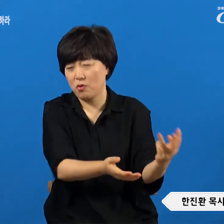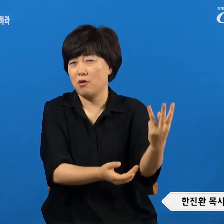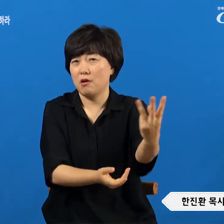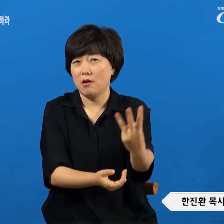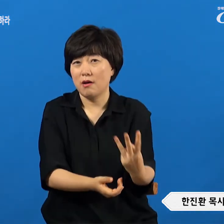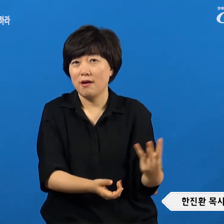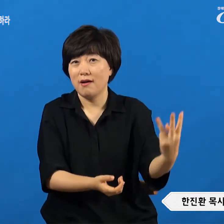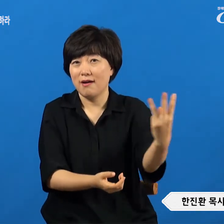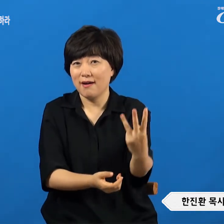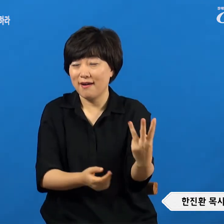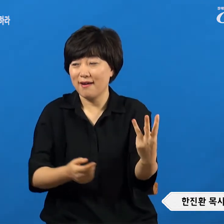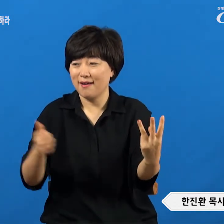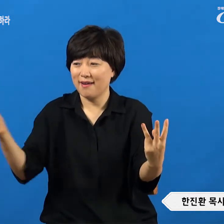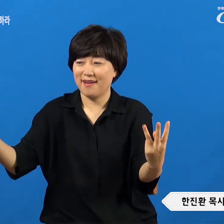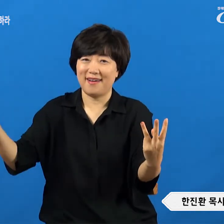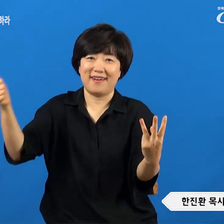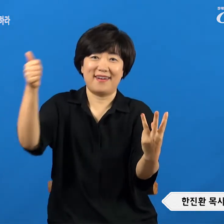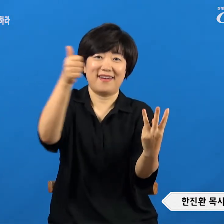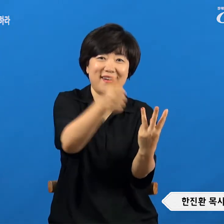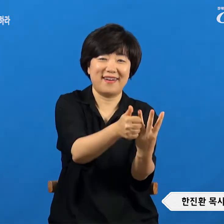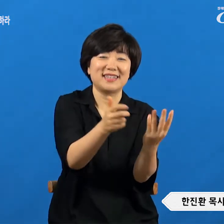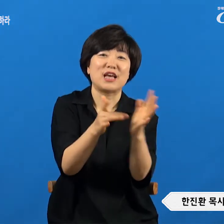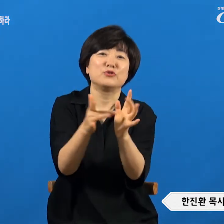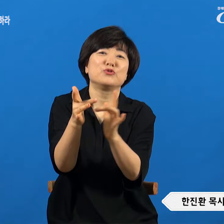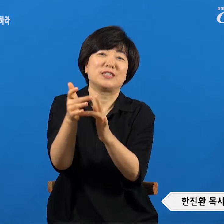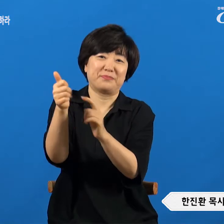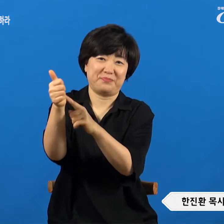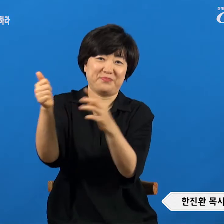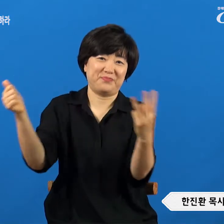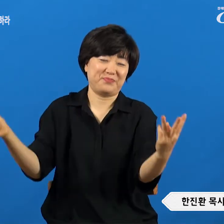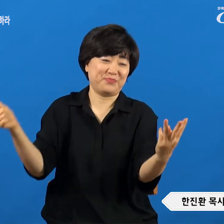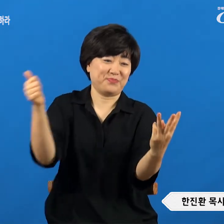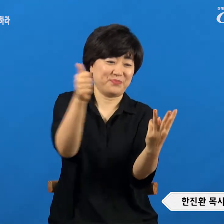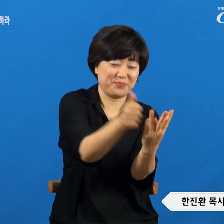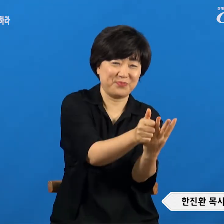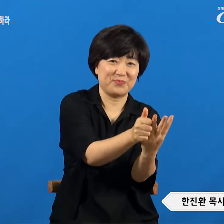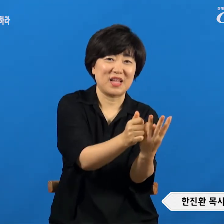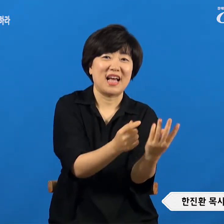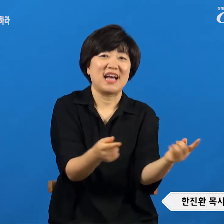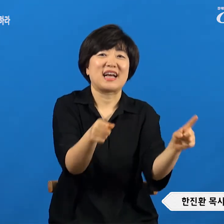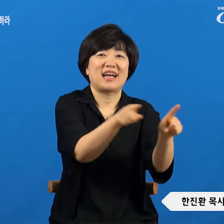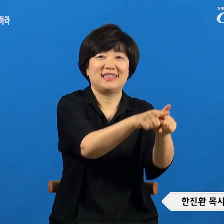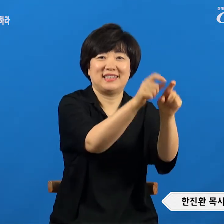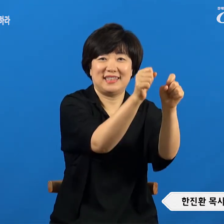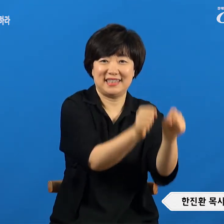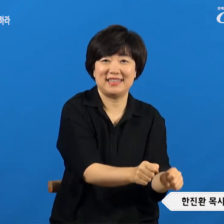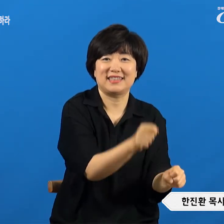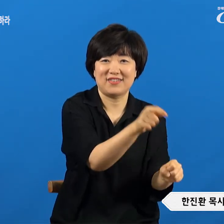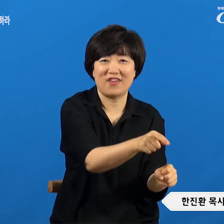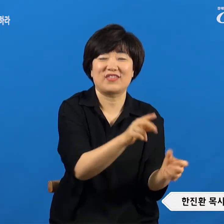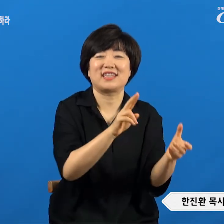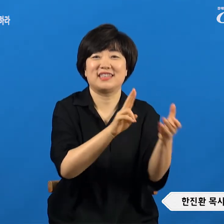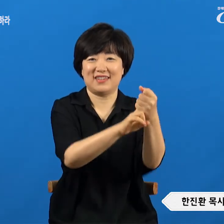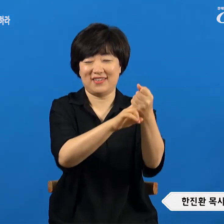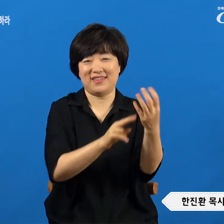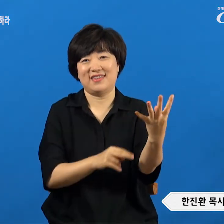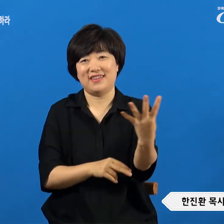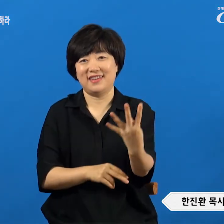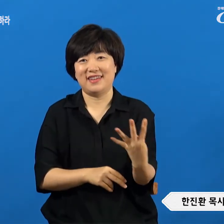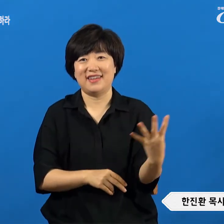사람들에게 예수님 보내서 예수님이 그들과 함께 계시게 한 것, 그것이 기적이었습니다.